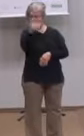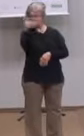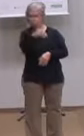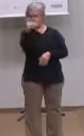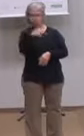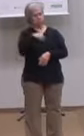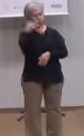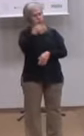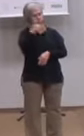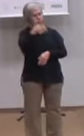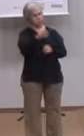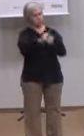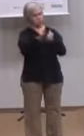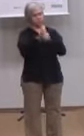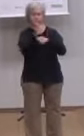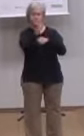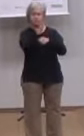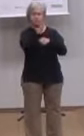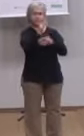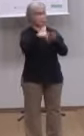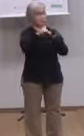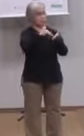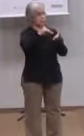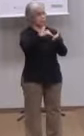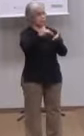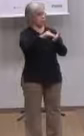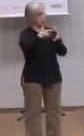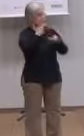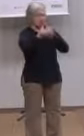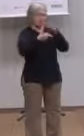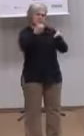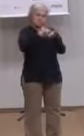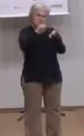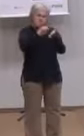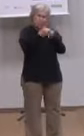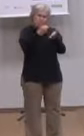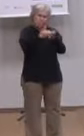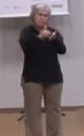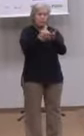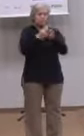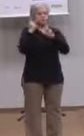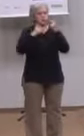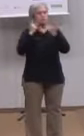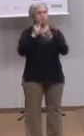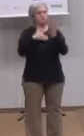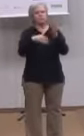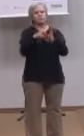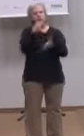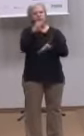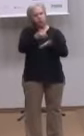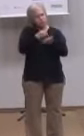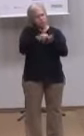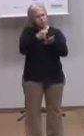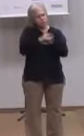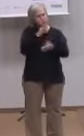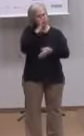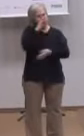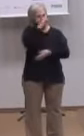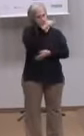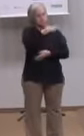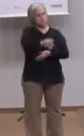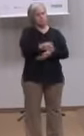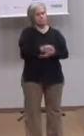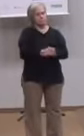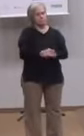fico rodando esses gabinetes aí e fico realmente, de fato, cobrando desses parlamentares uma posição